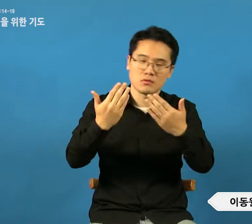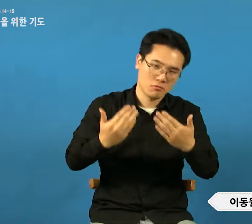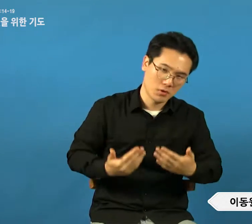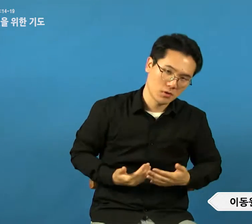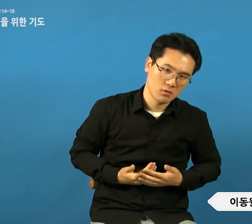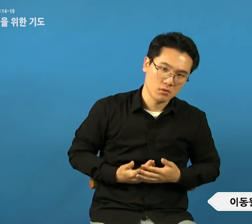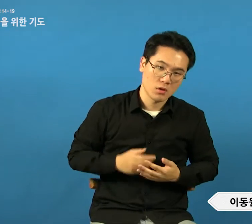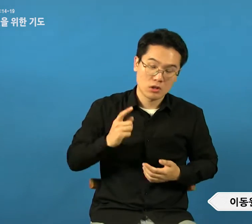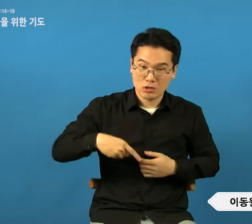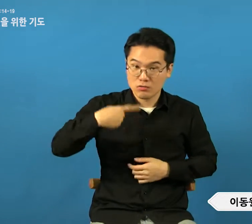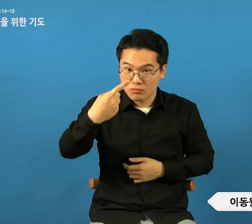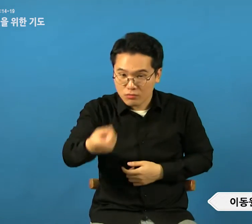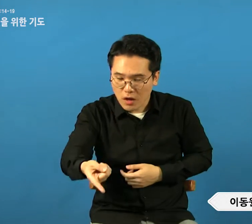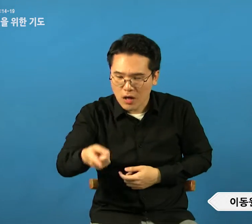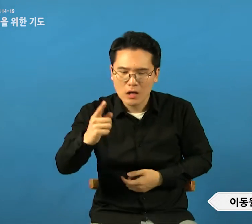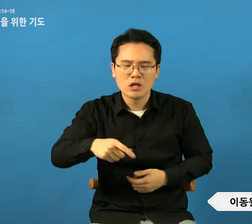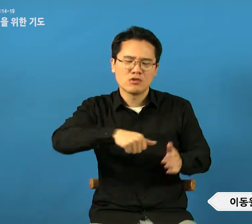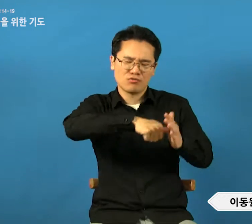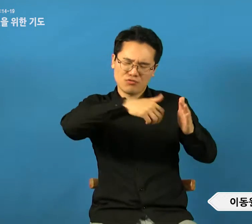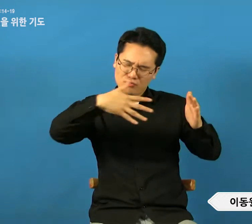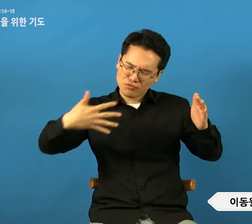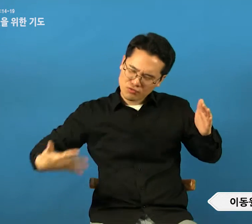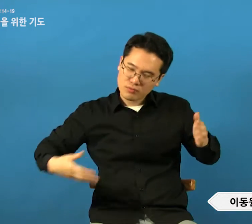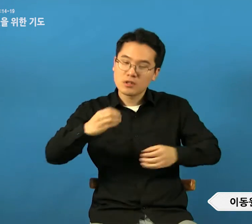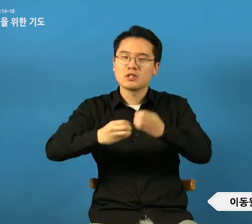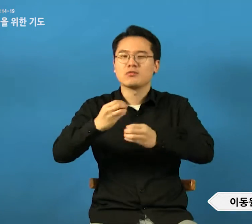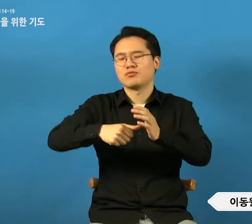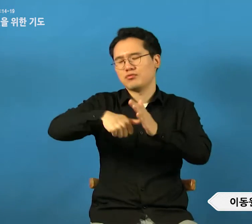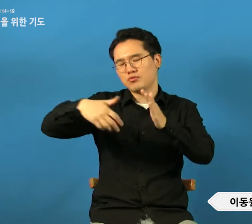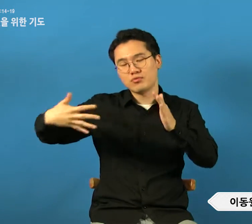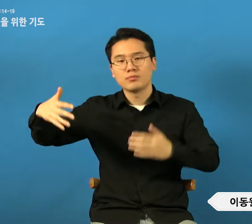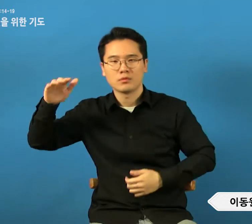알려지기 시작했어요. 세월이 더 흘러간 어느 날